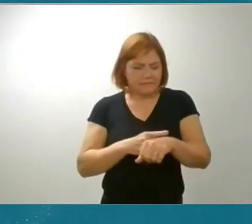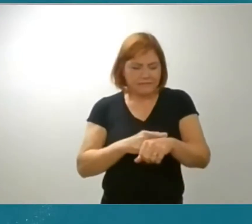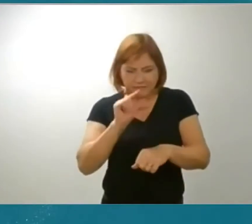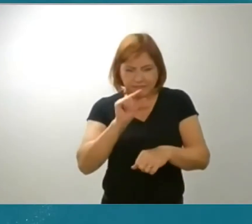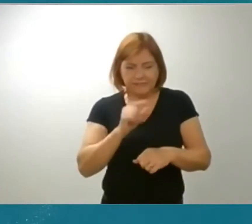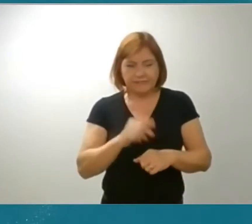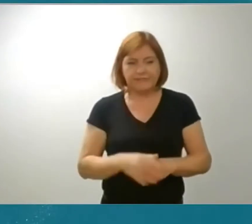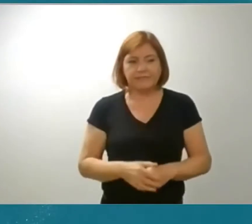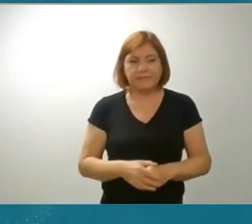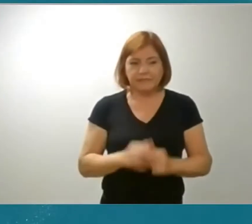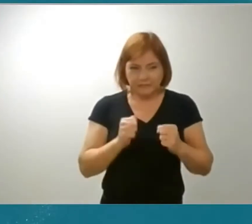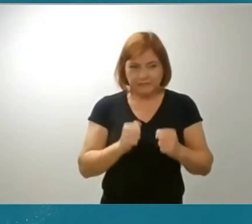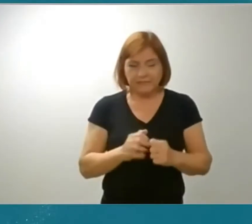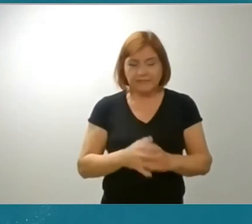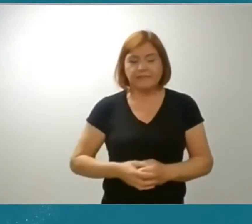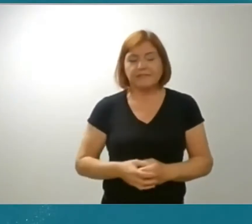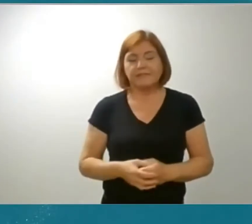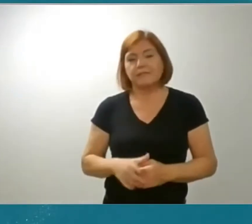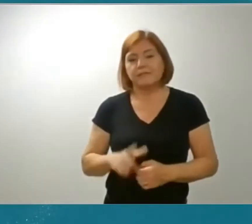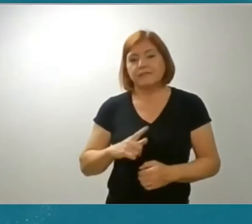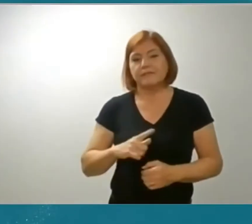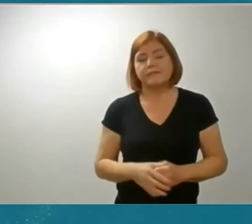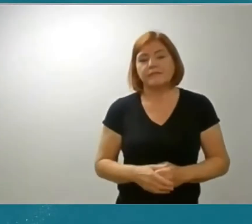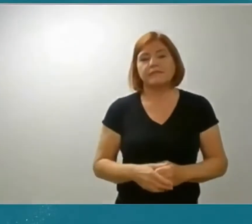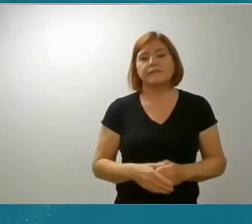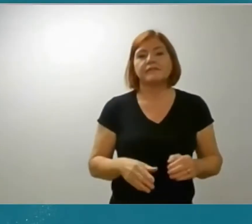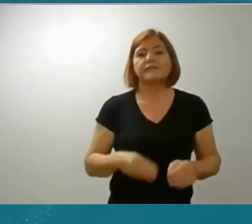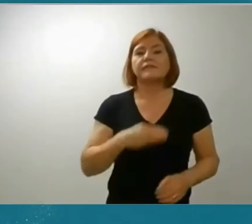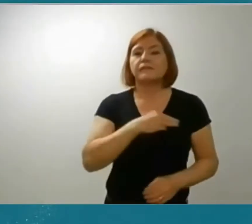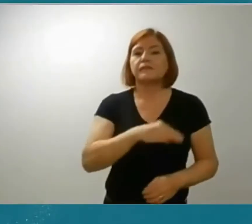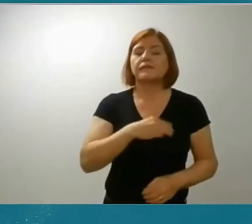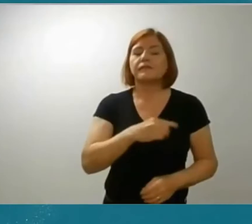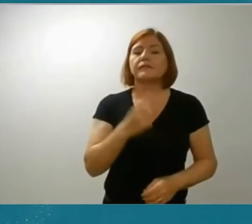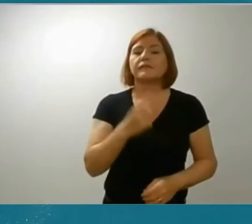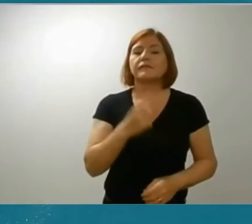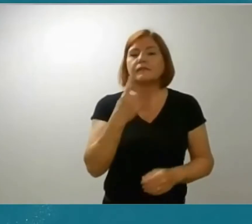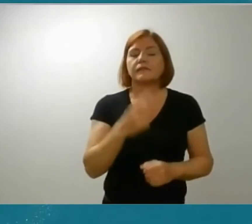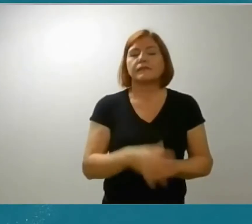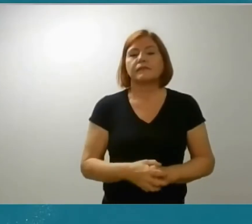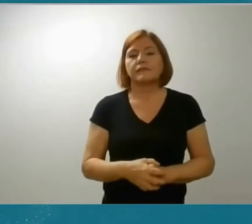da porta do Hades com pregação do Evangelho.